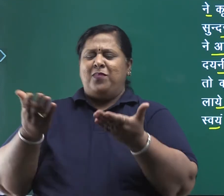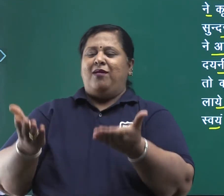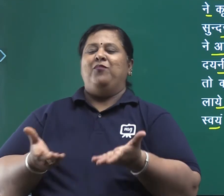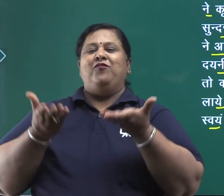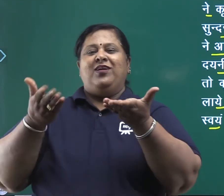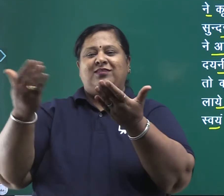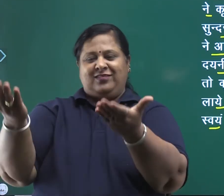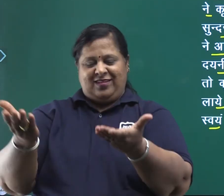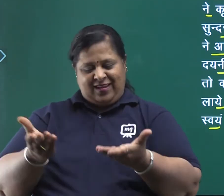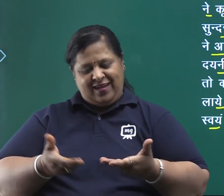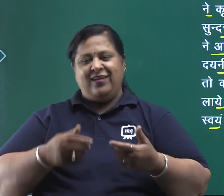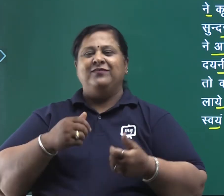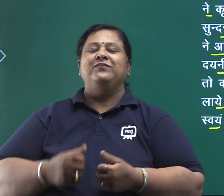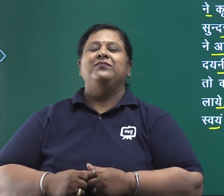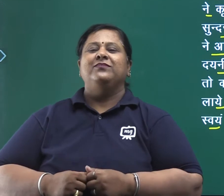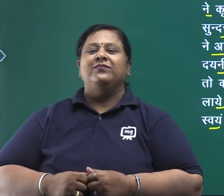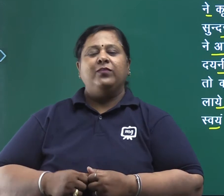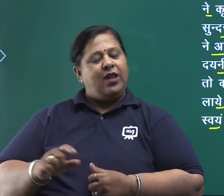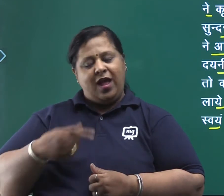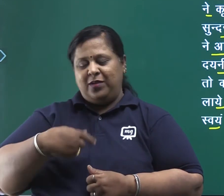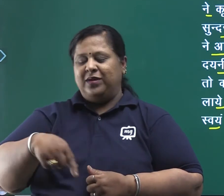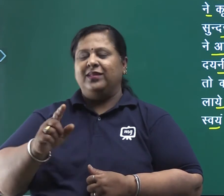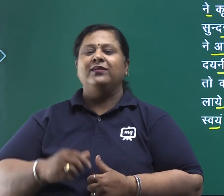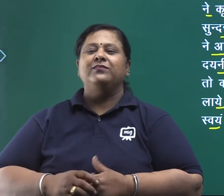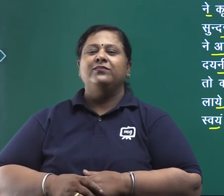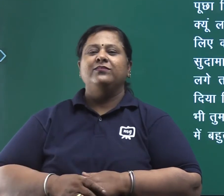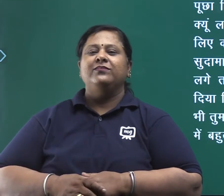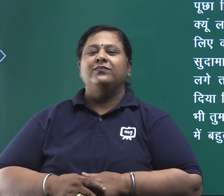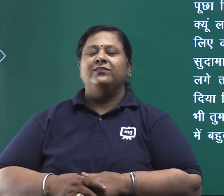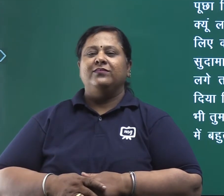सम्मानपूर्वक ले आए। आगे बढ़ते हैं।